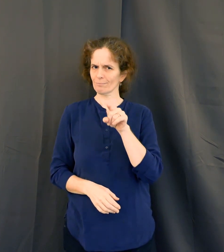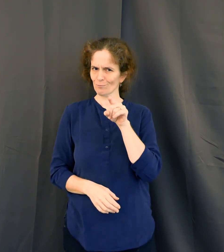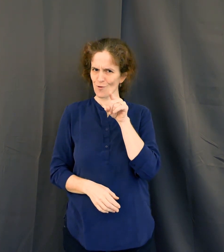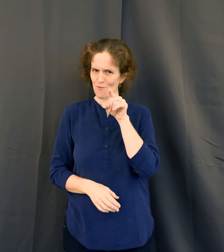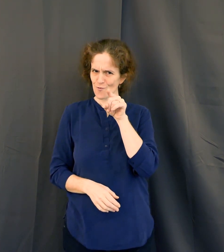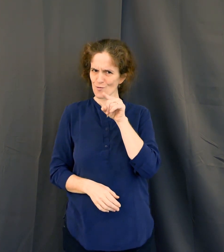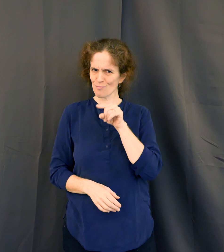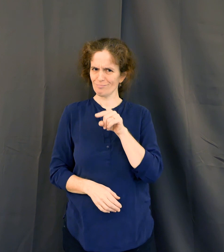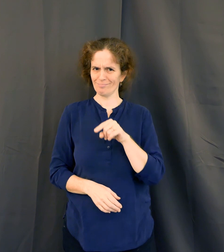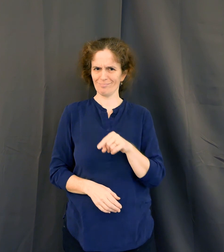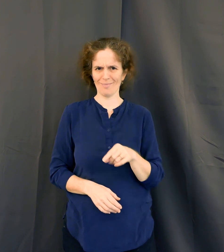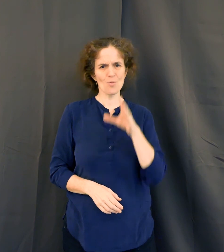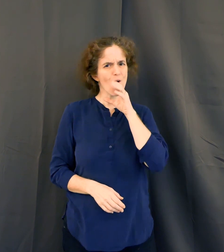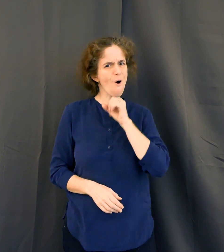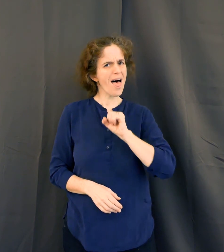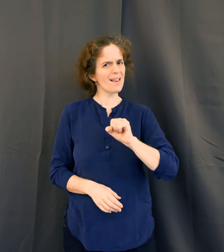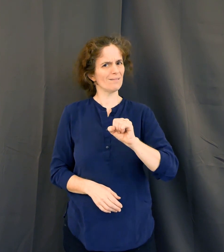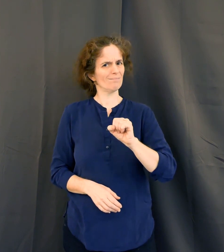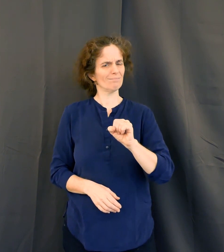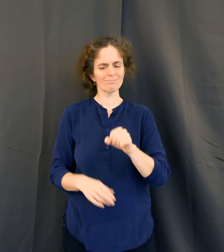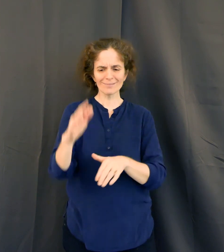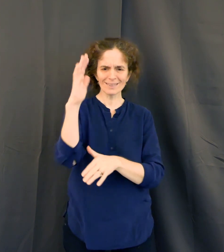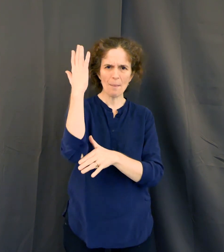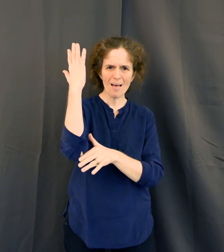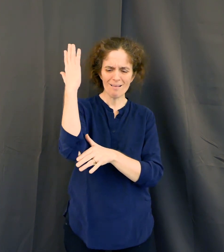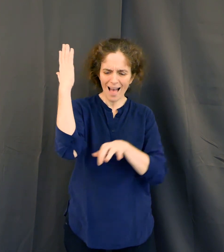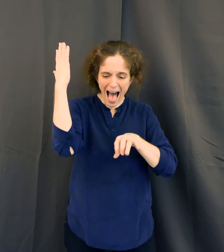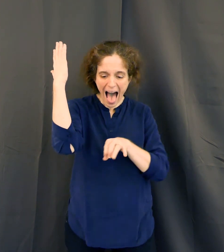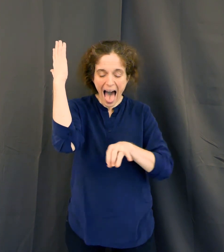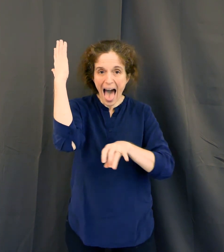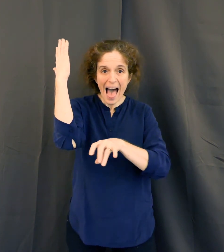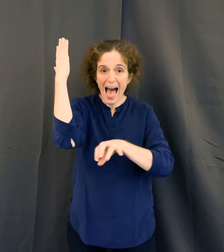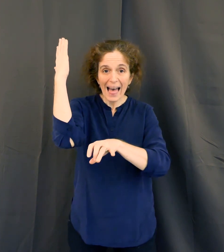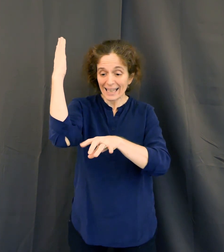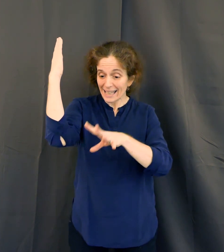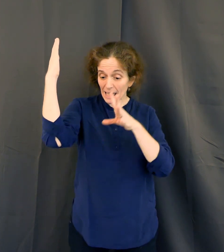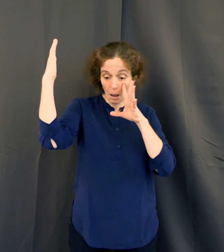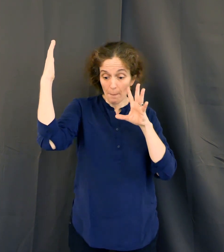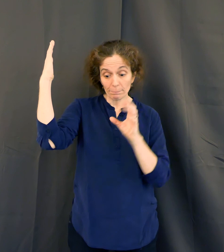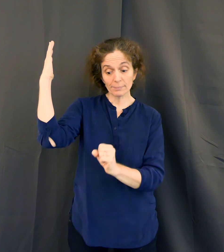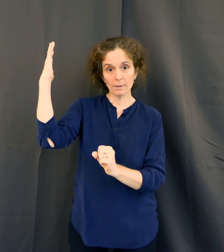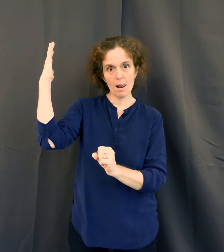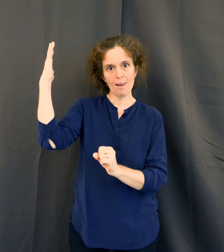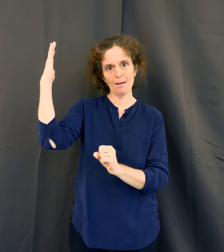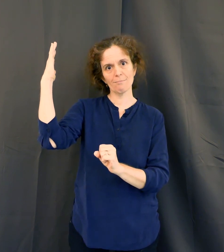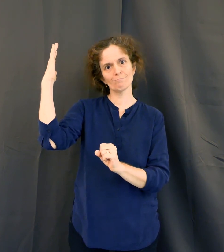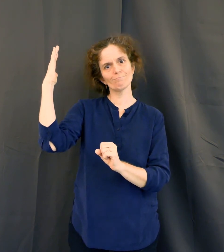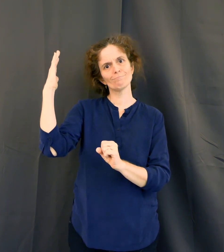Surtout, si jamais, au moment de Noël, au pied de votre sapin, vous apercevez des